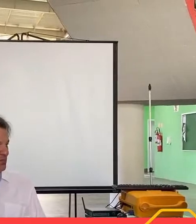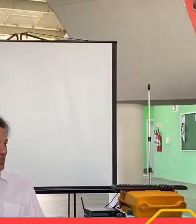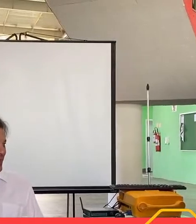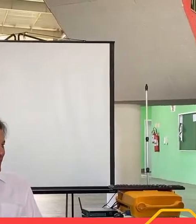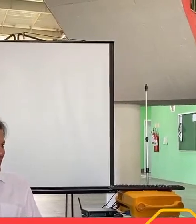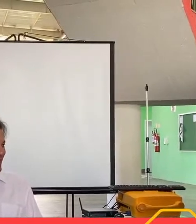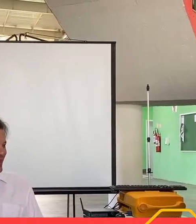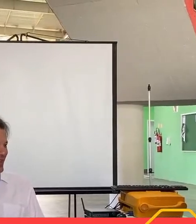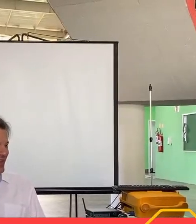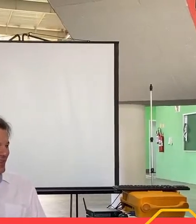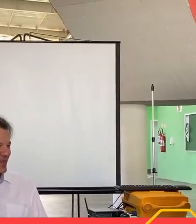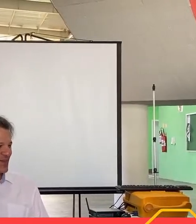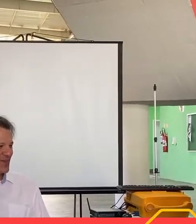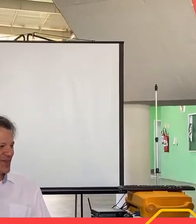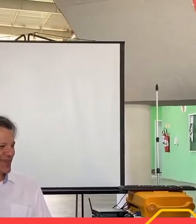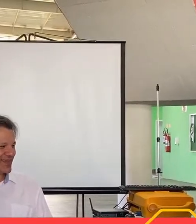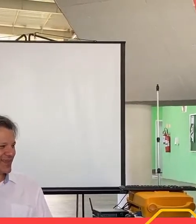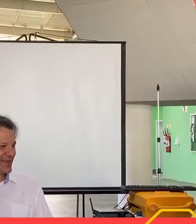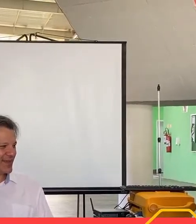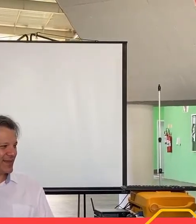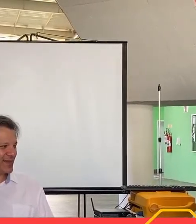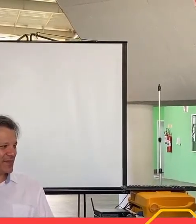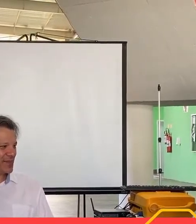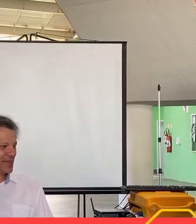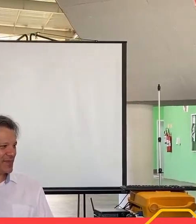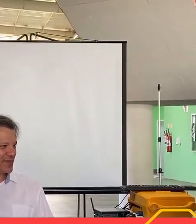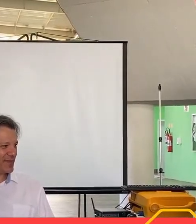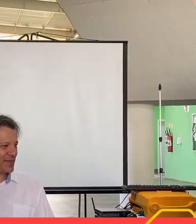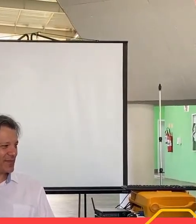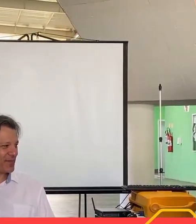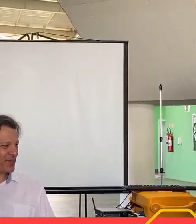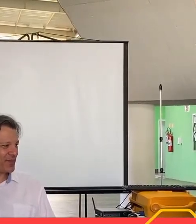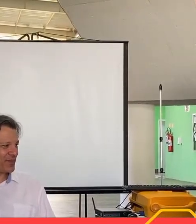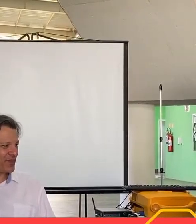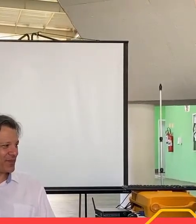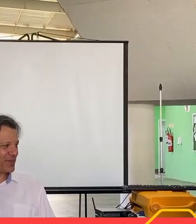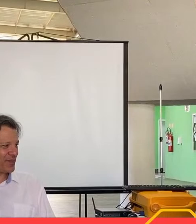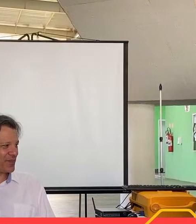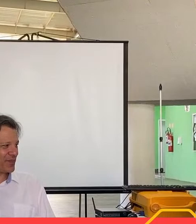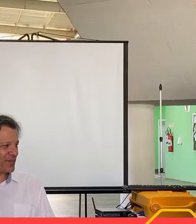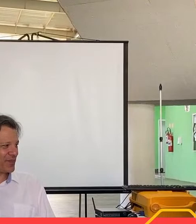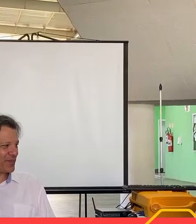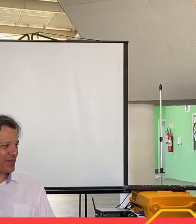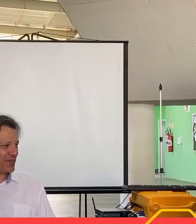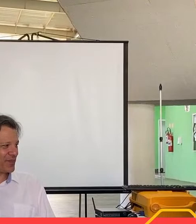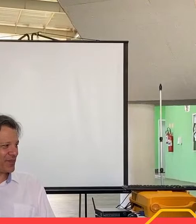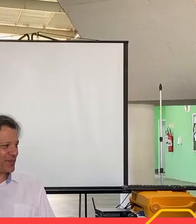gente soube que estava aqui na região, a gente correu atrás que nem um louco, literalmente.